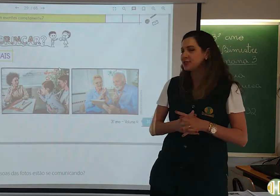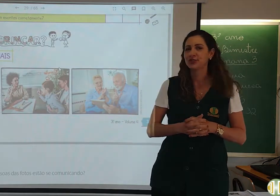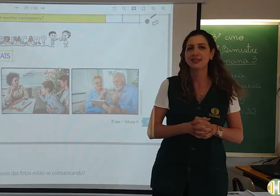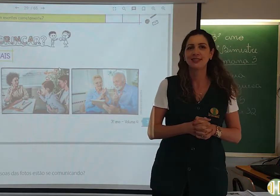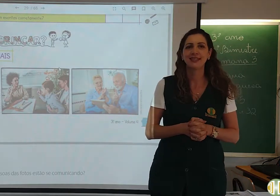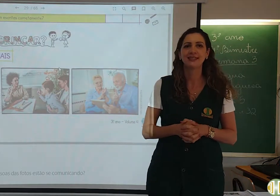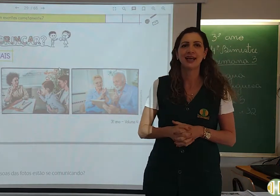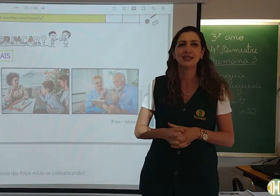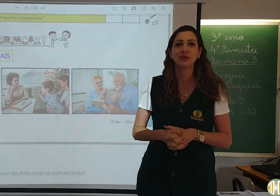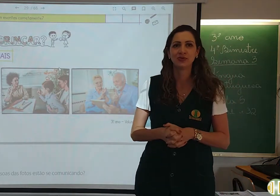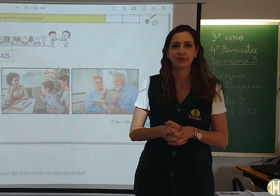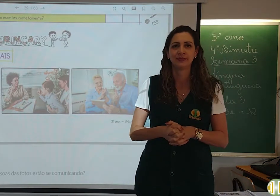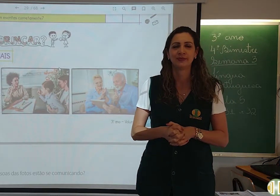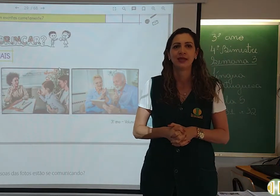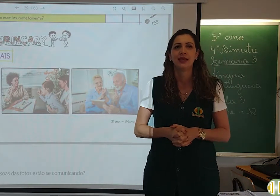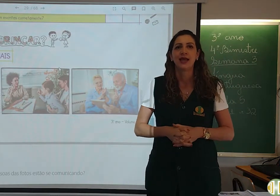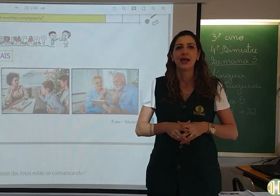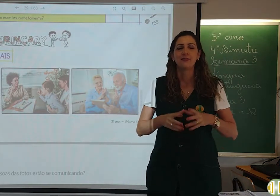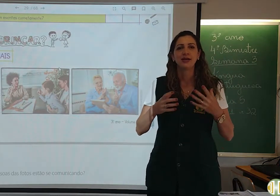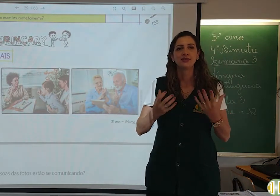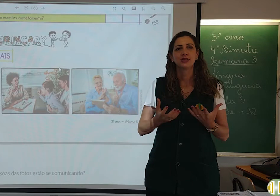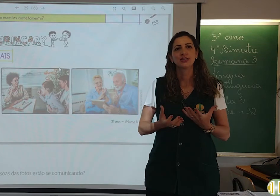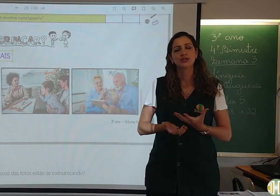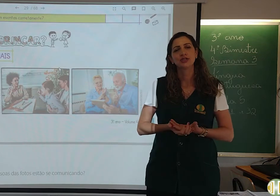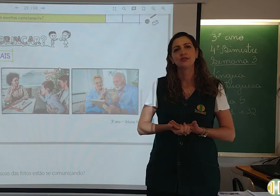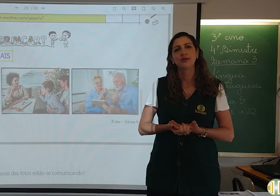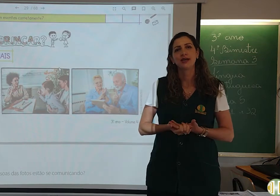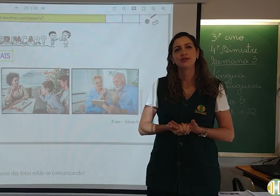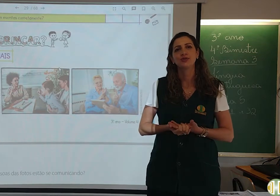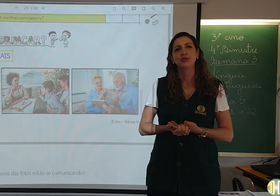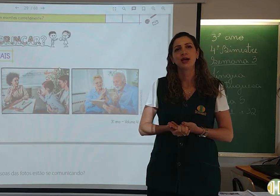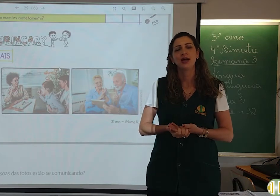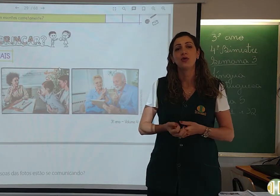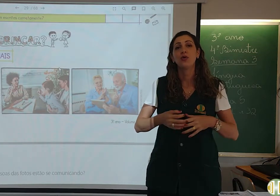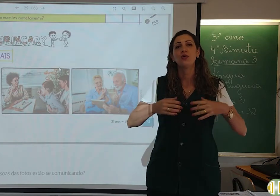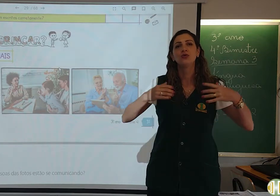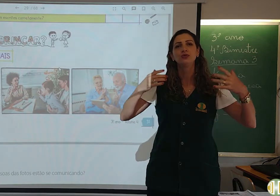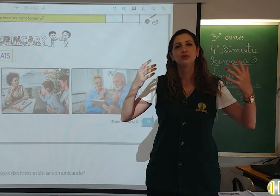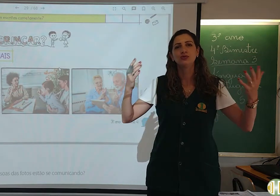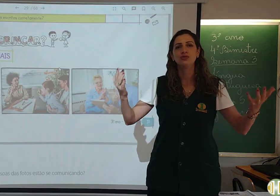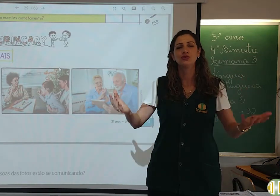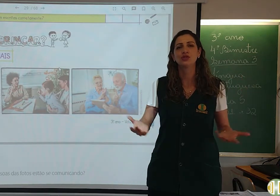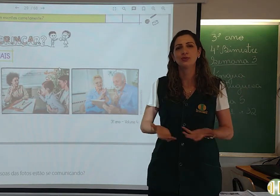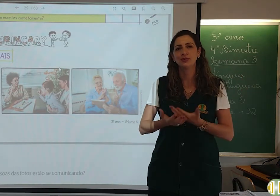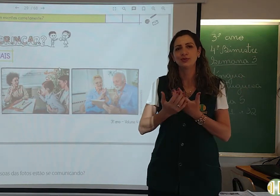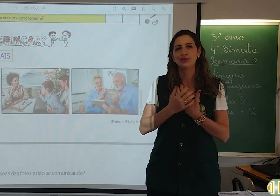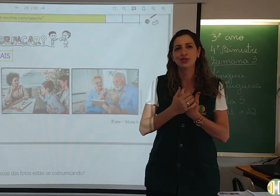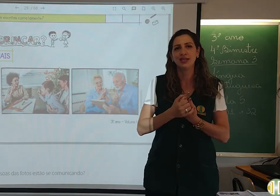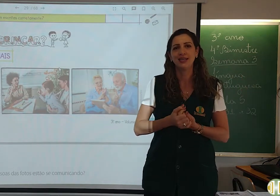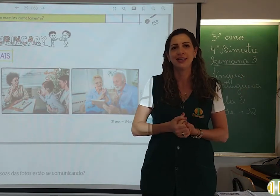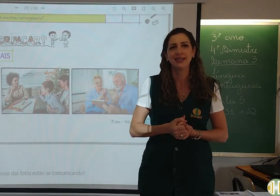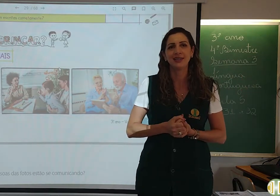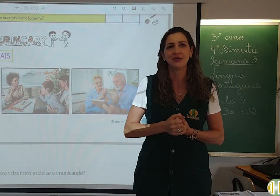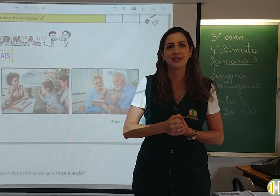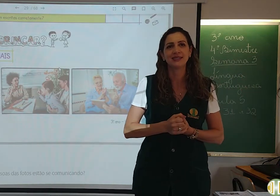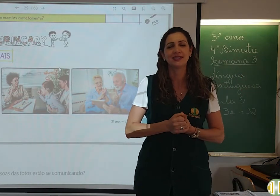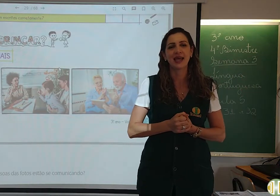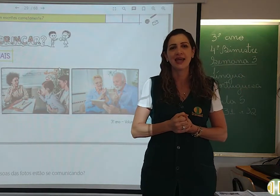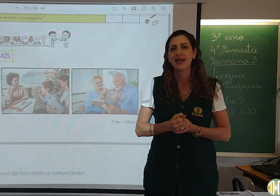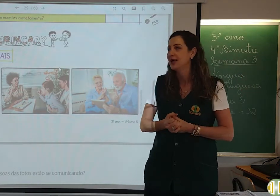página 31. É a página que a gente vai estudar outros tipos de línguas, né?